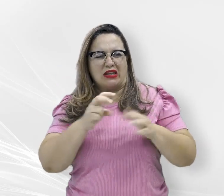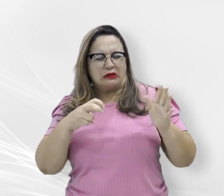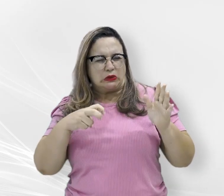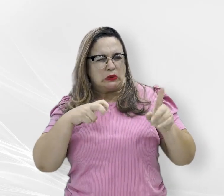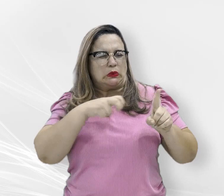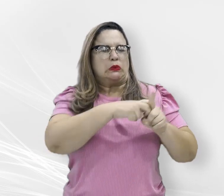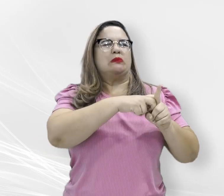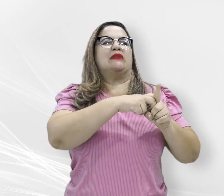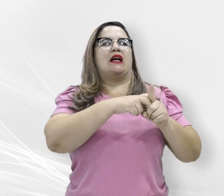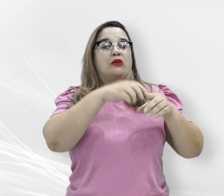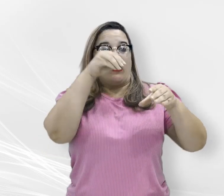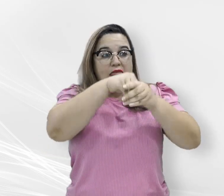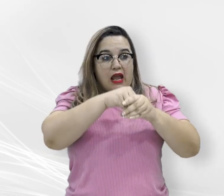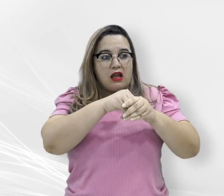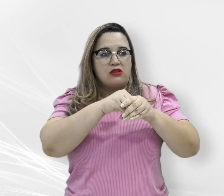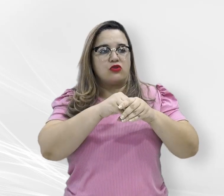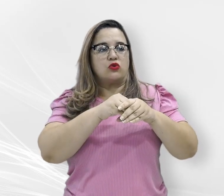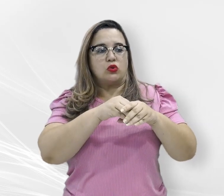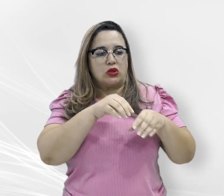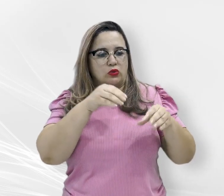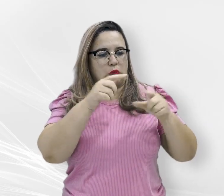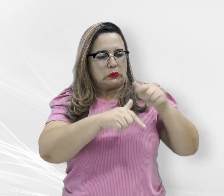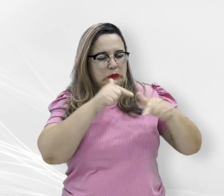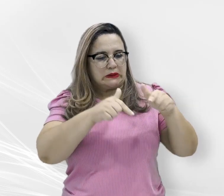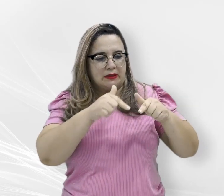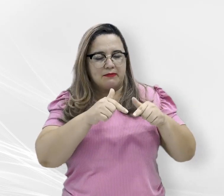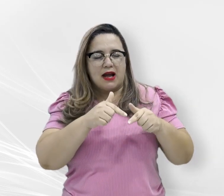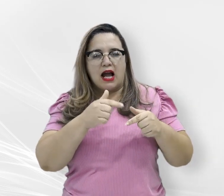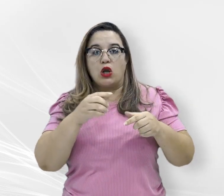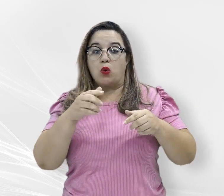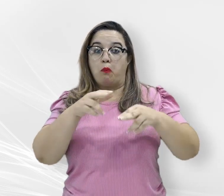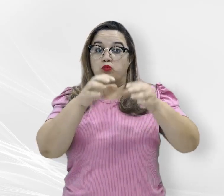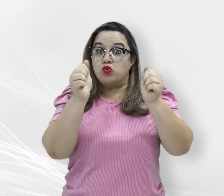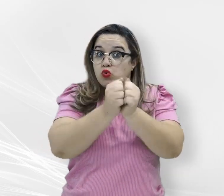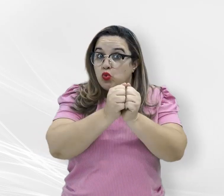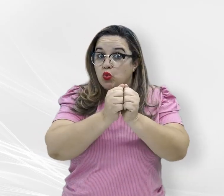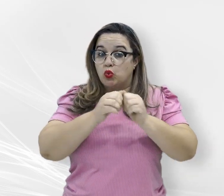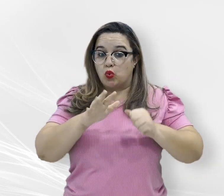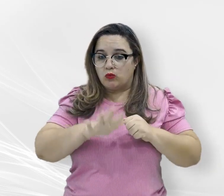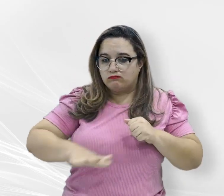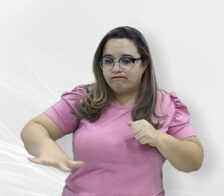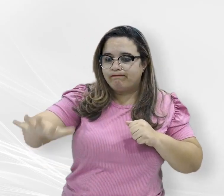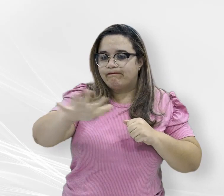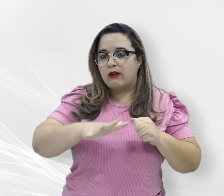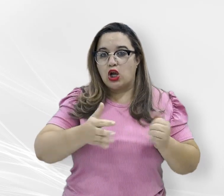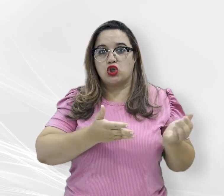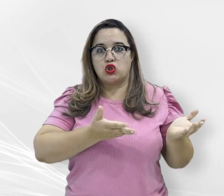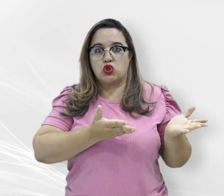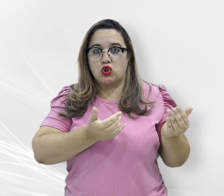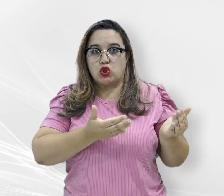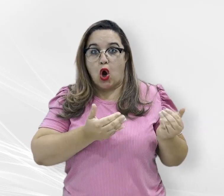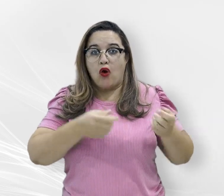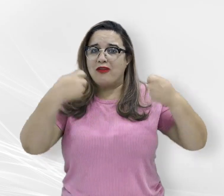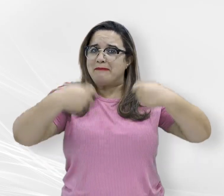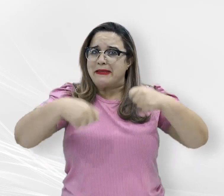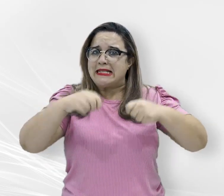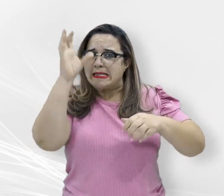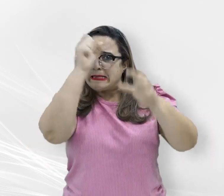relações de trabalho envolvendo adolescentes e jovens, com repercussões drásticas no Instituto da Aprendizagem Profissional. Uma